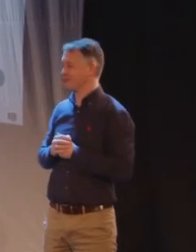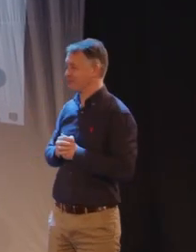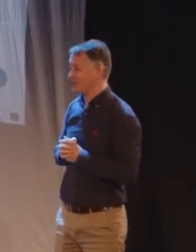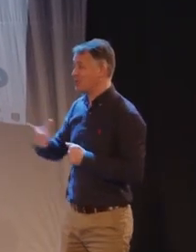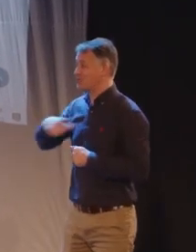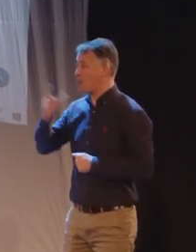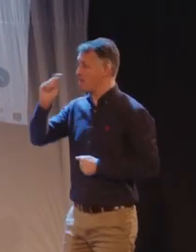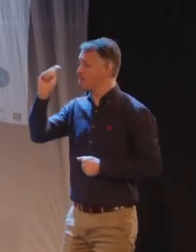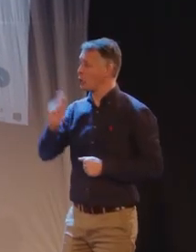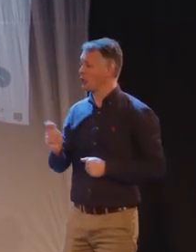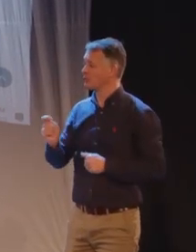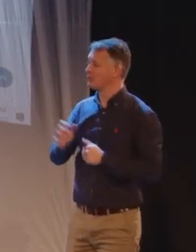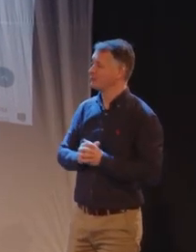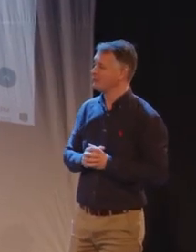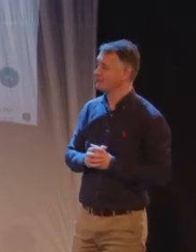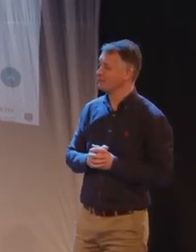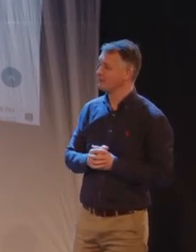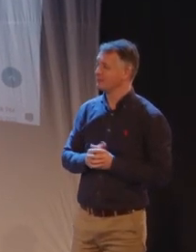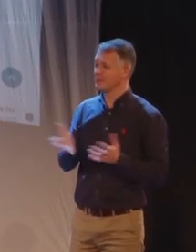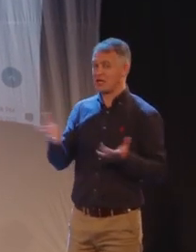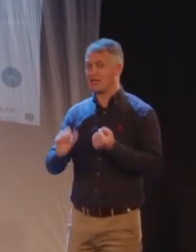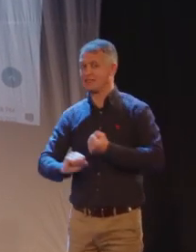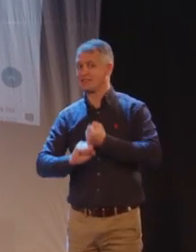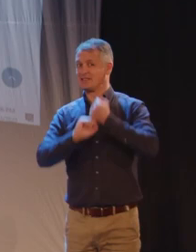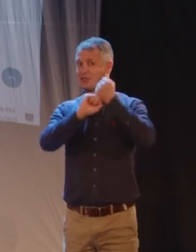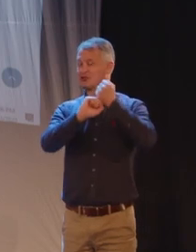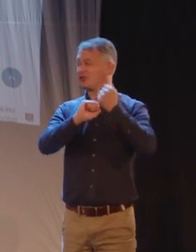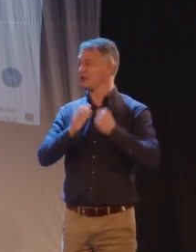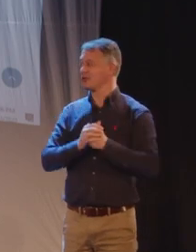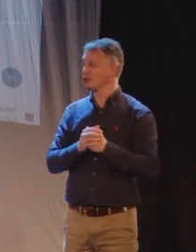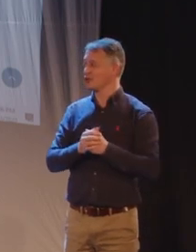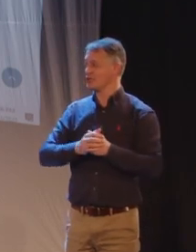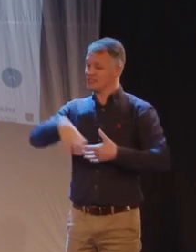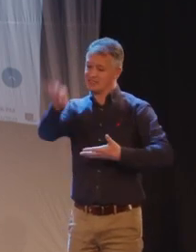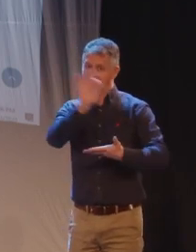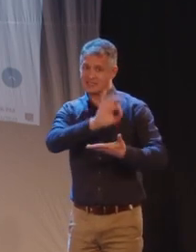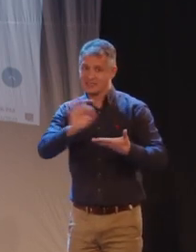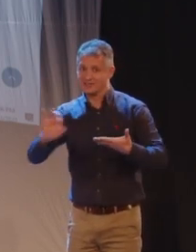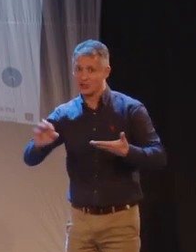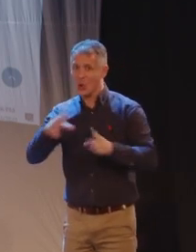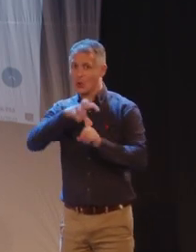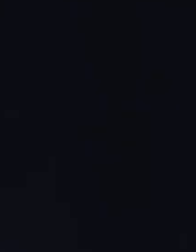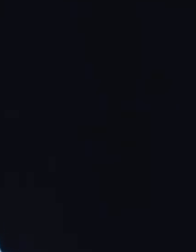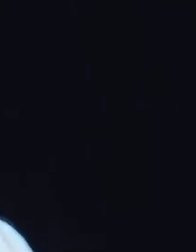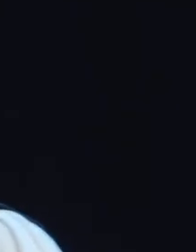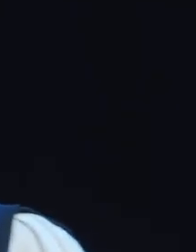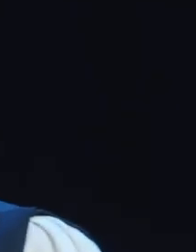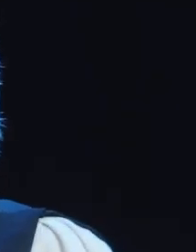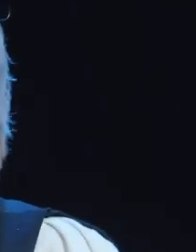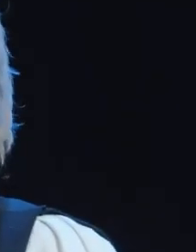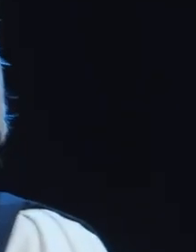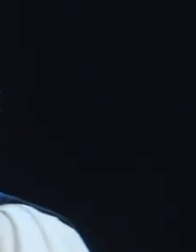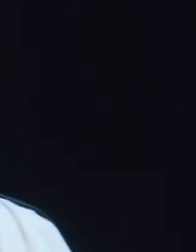un proiect care sprijină scrisul, cultura scrisă, și sper